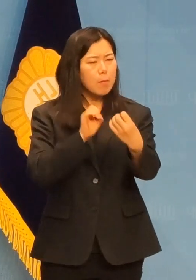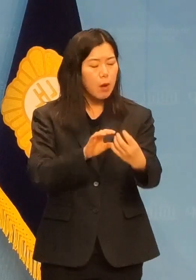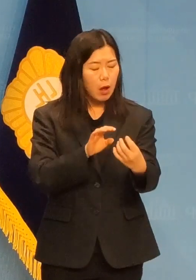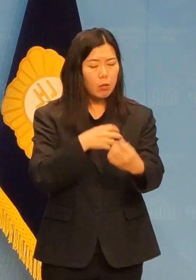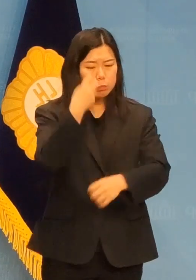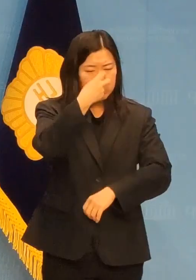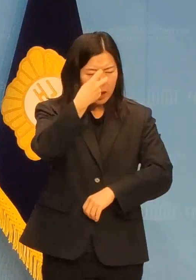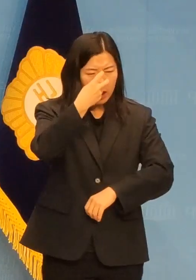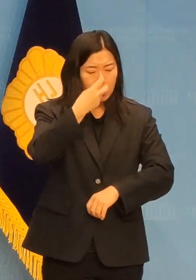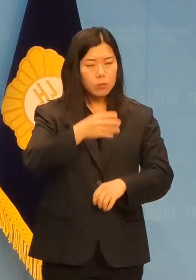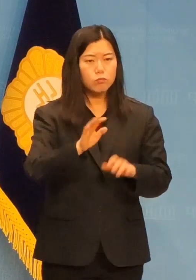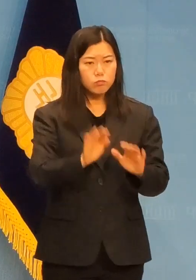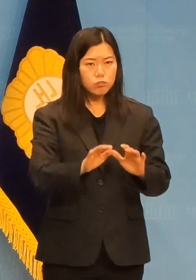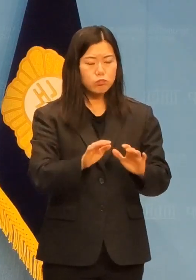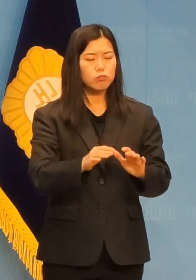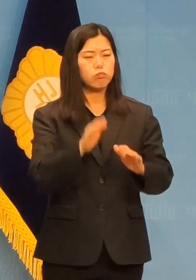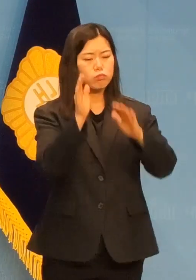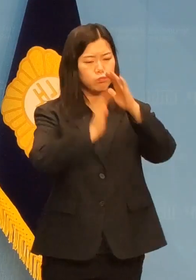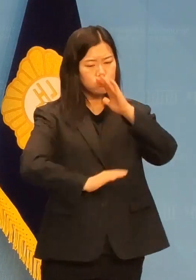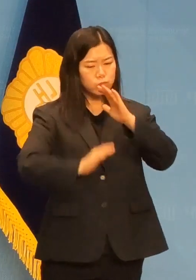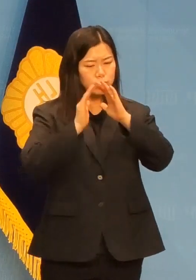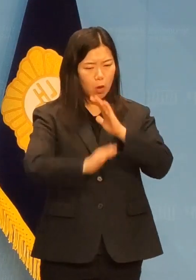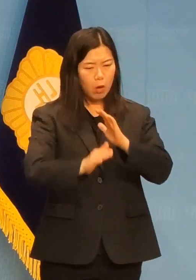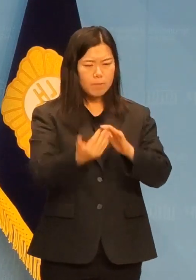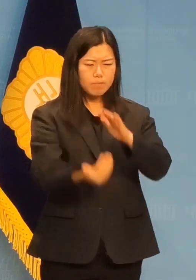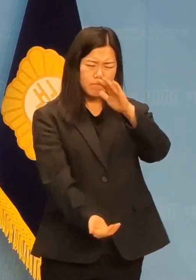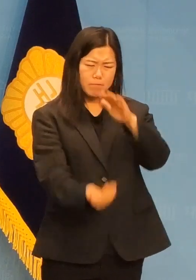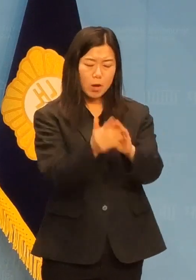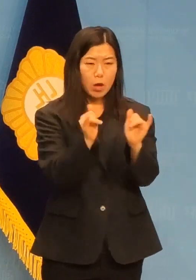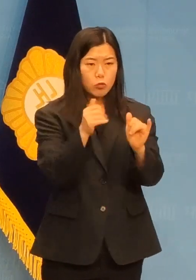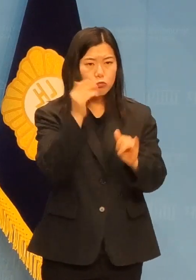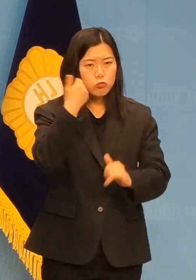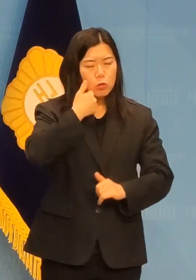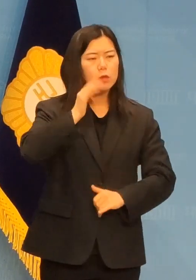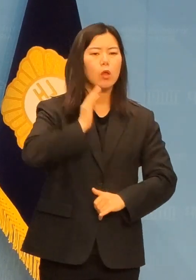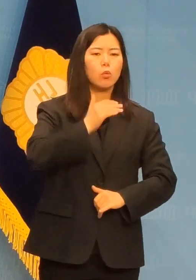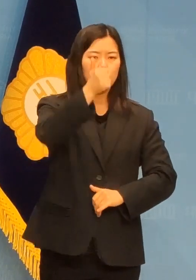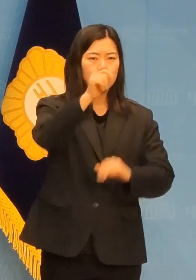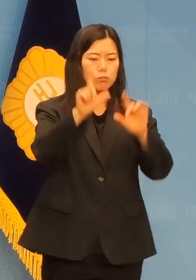것은 최고 공직자인 대통령의 올바른 자세입니다.